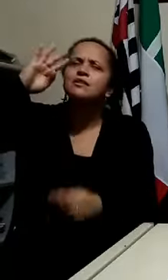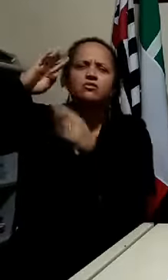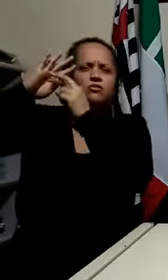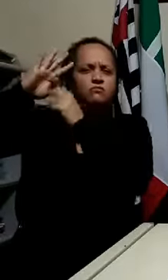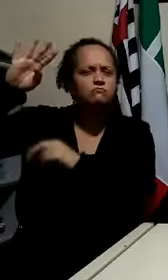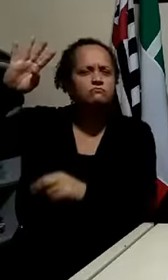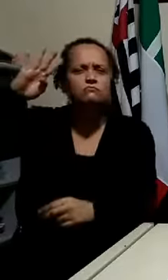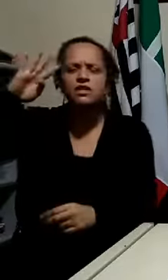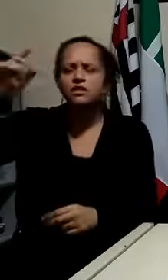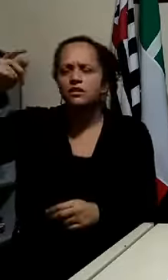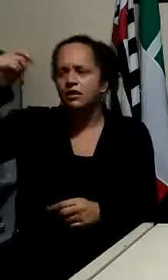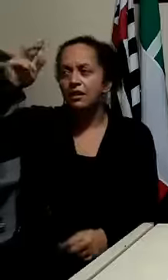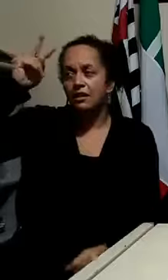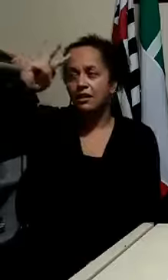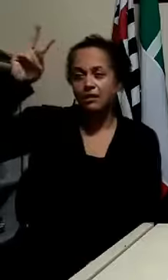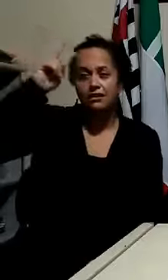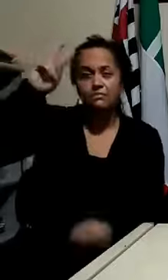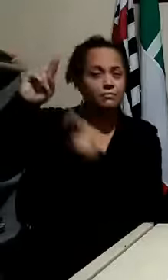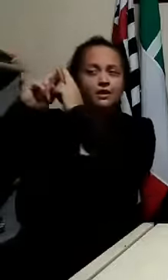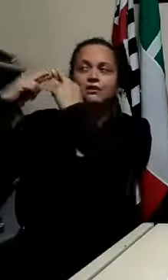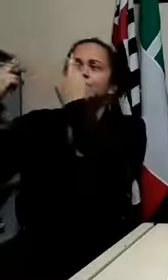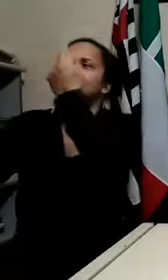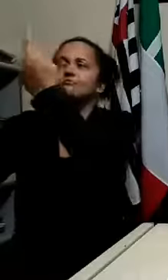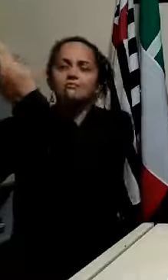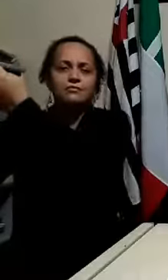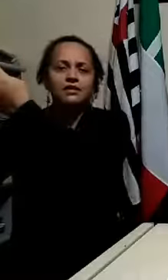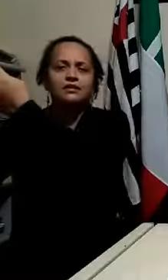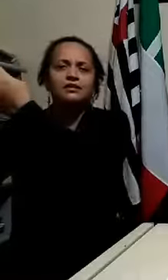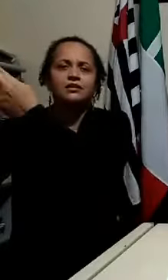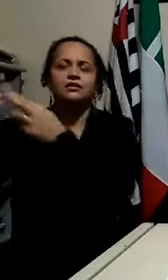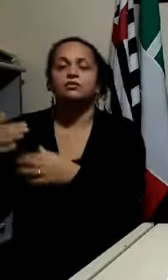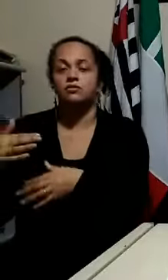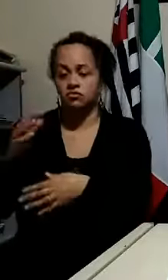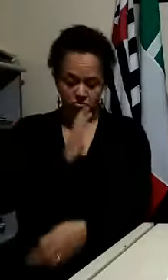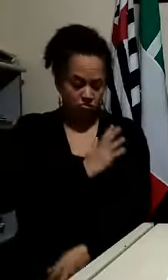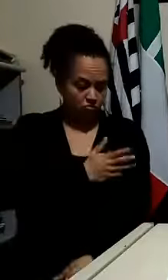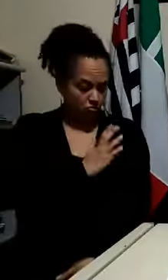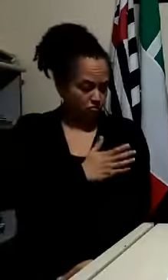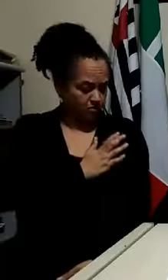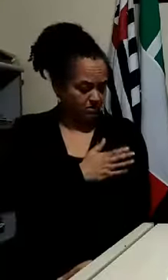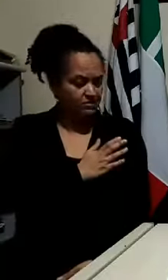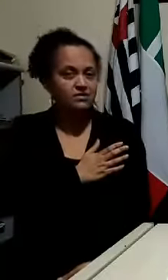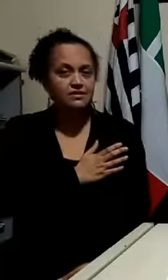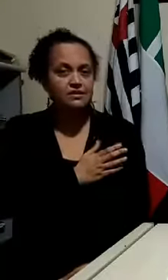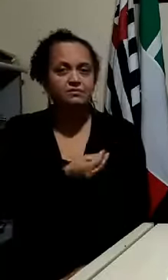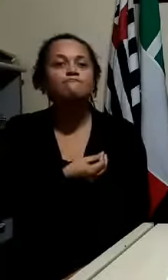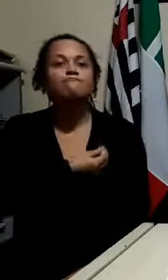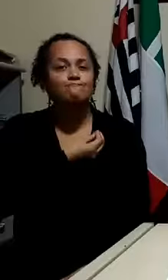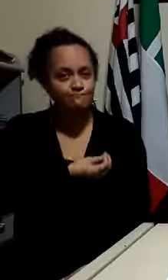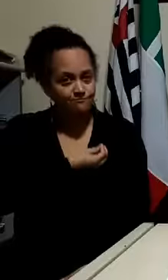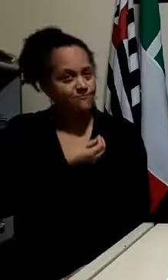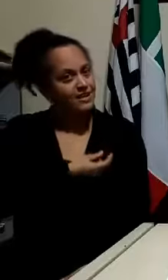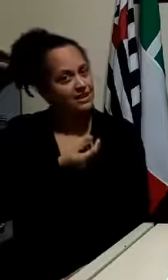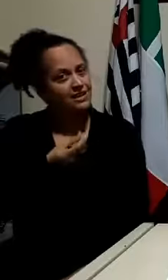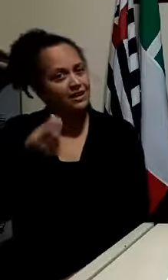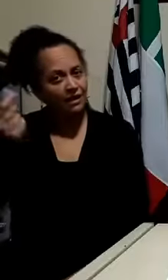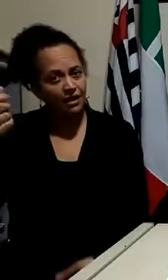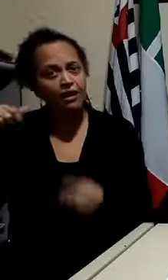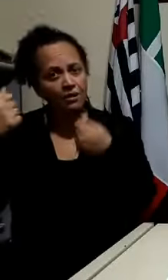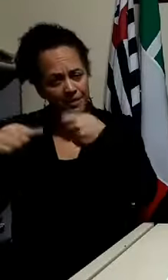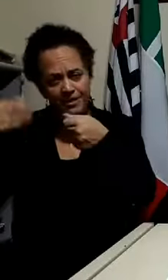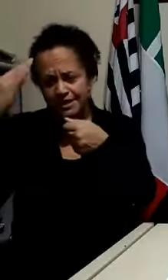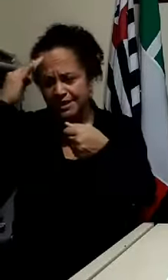da eternidade e valores eternos no coração. Quando nós desenvolvemos uma forte visão